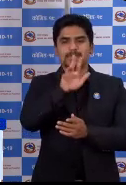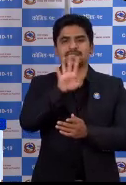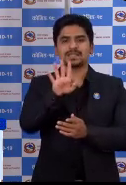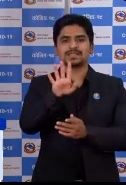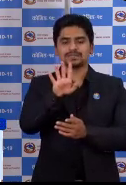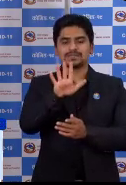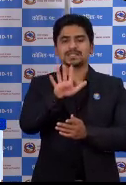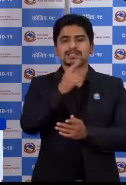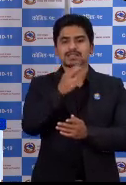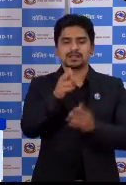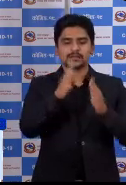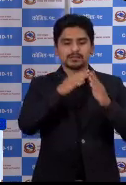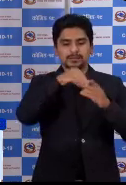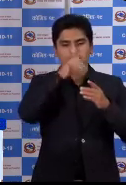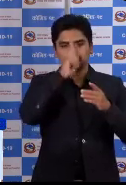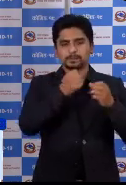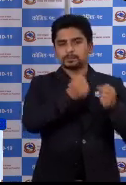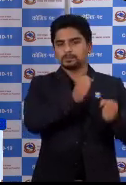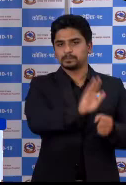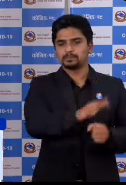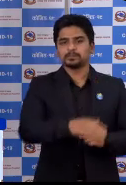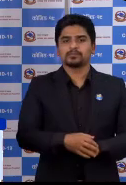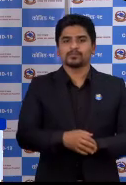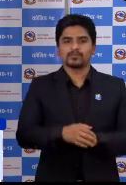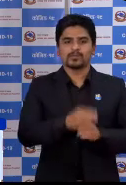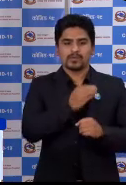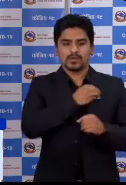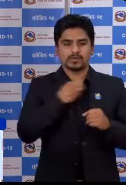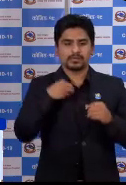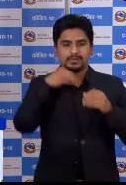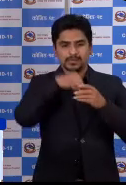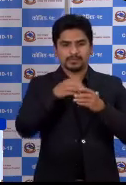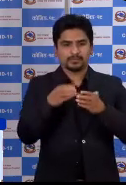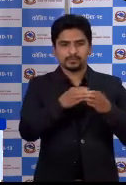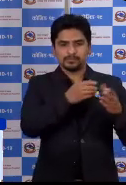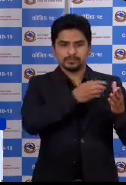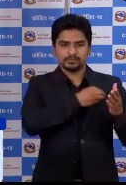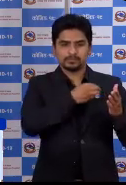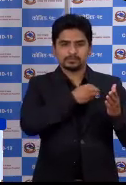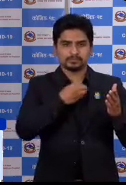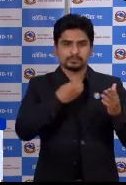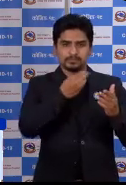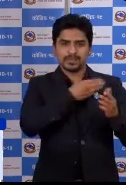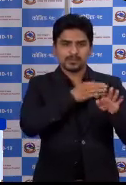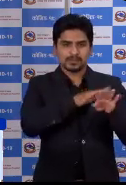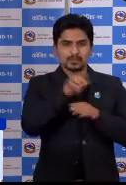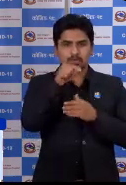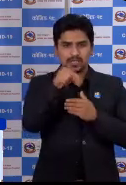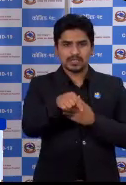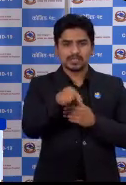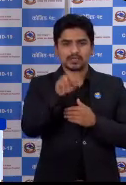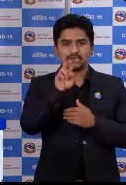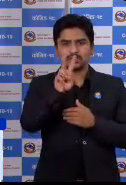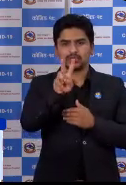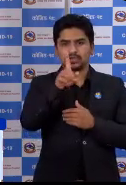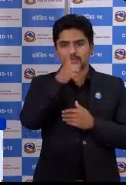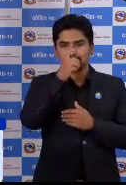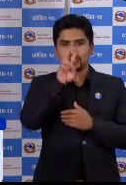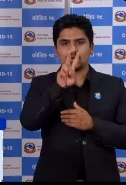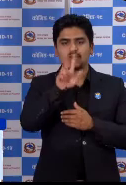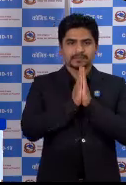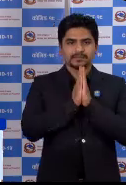र उद्योगहरूमा वीरगञ्जका मजदुरलाई काममा नलगाउन समेत प्रमुख जिल्ला अधिकारीले निर्देशन दिएका